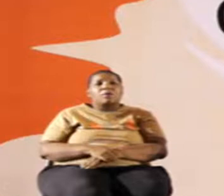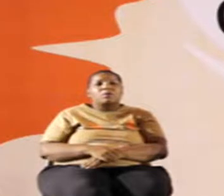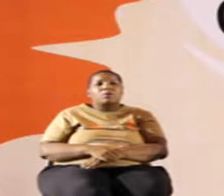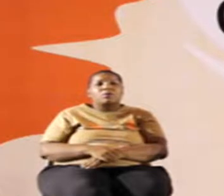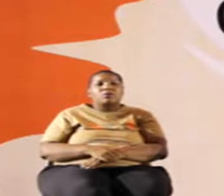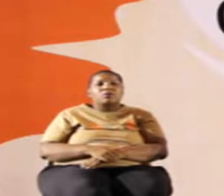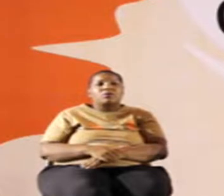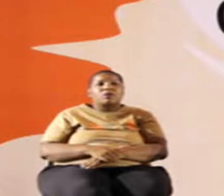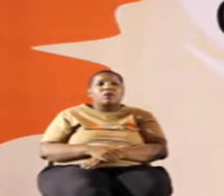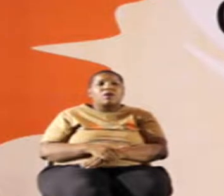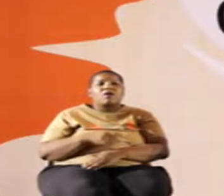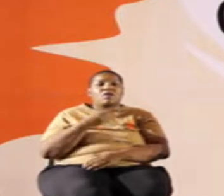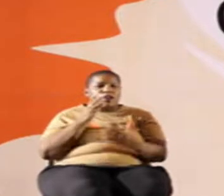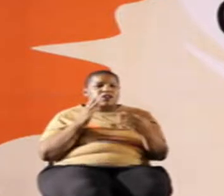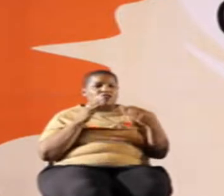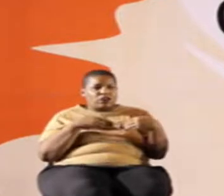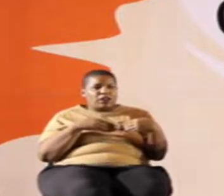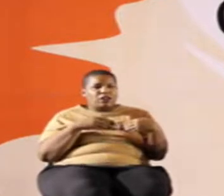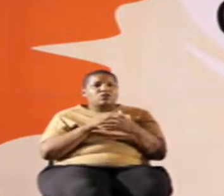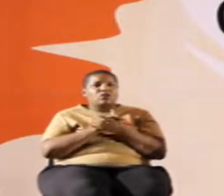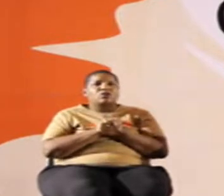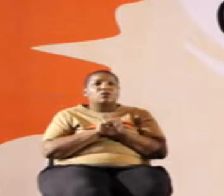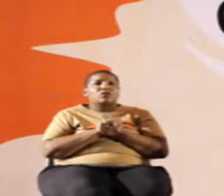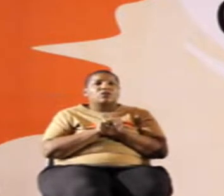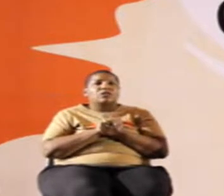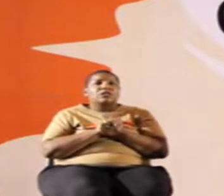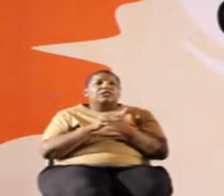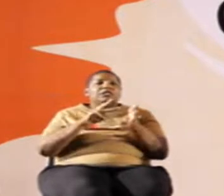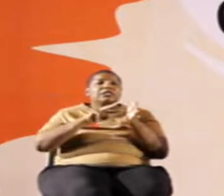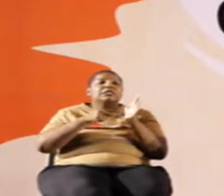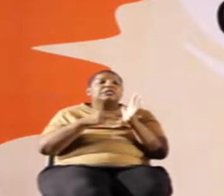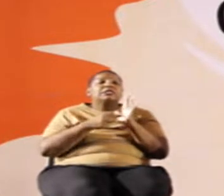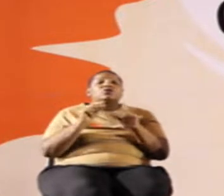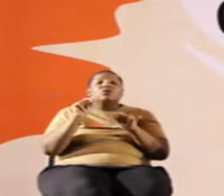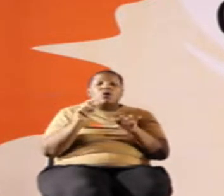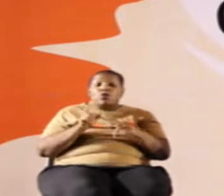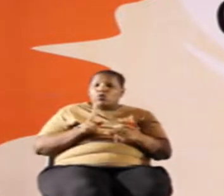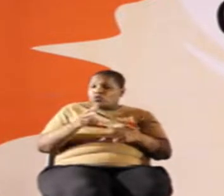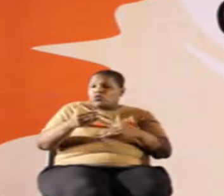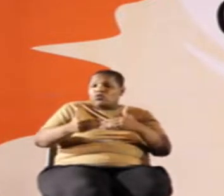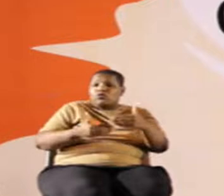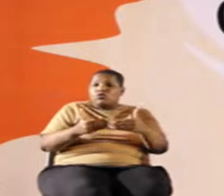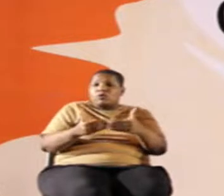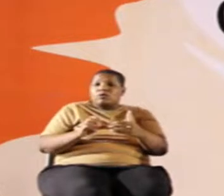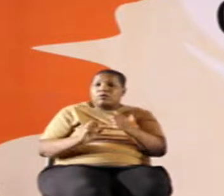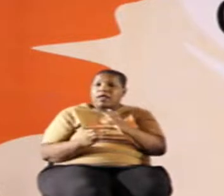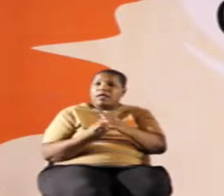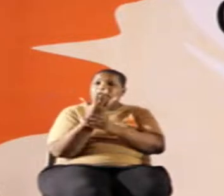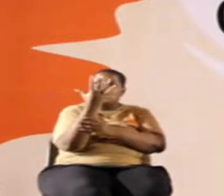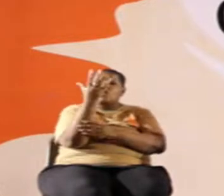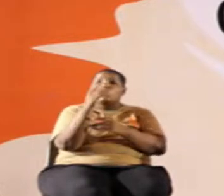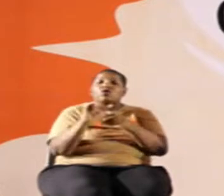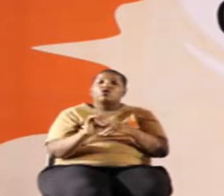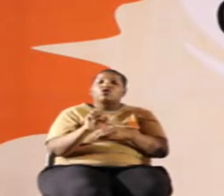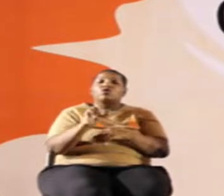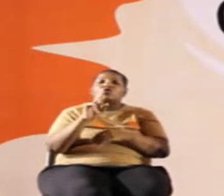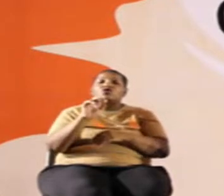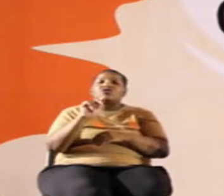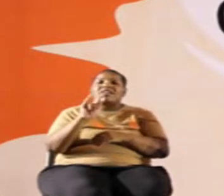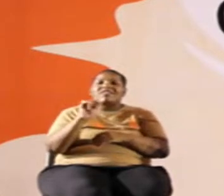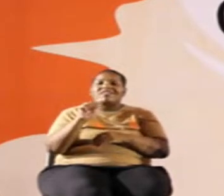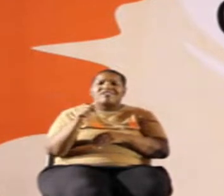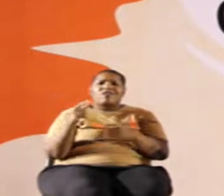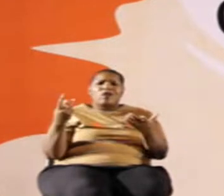Para ser mais direta, não é? Significa continuar na insurgência, porque o que vai